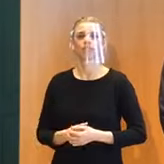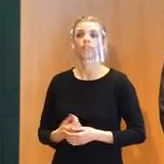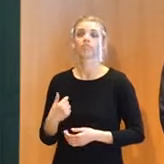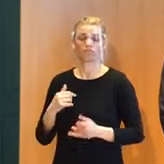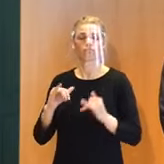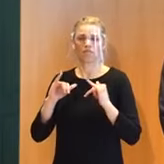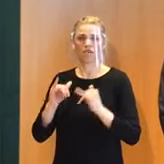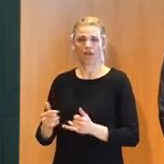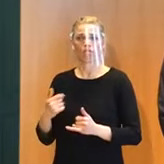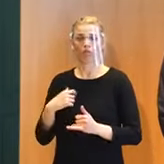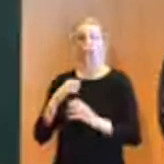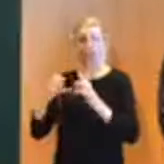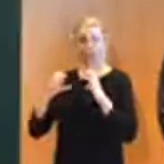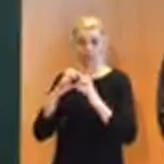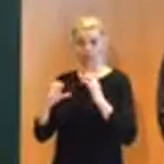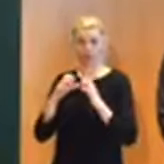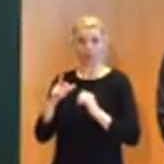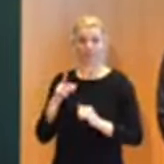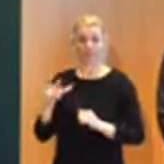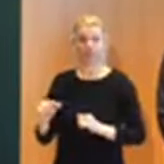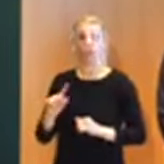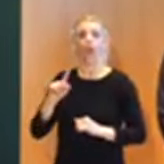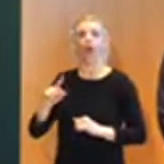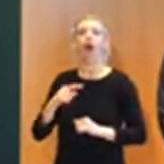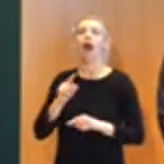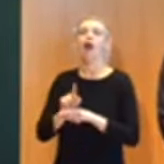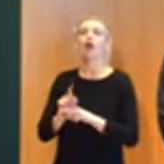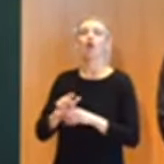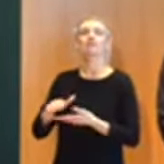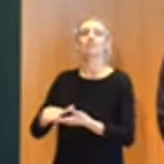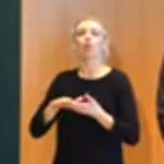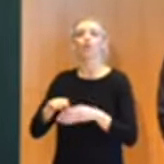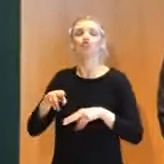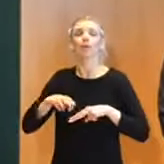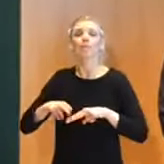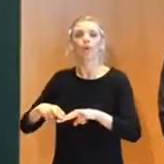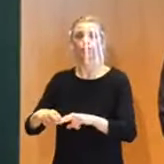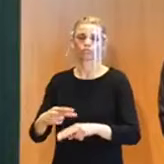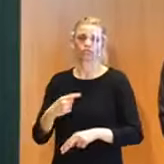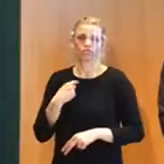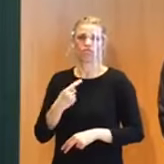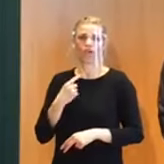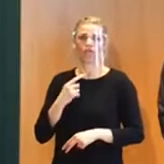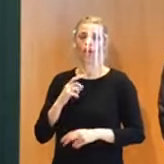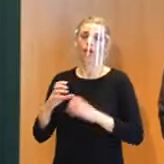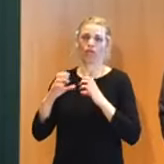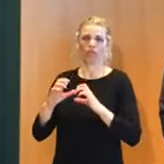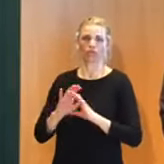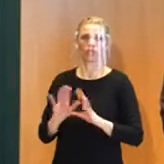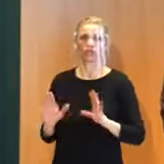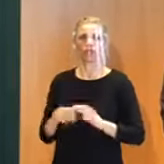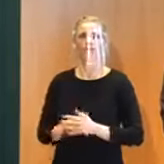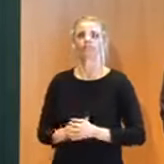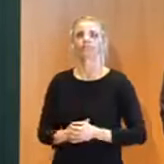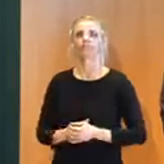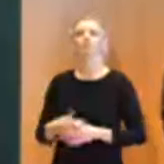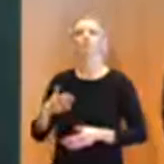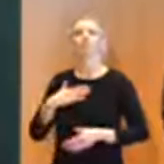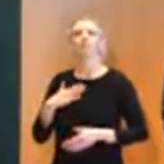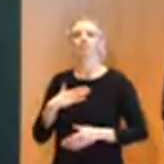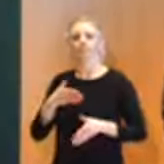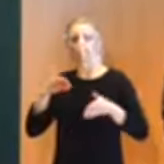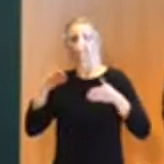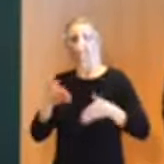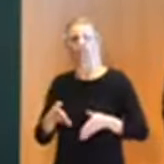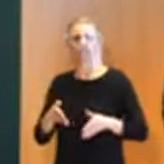Komunikujeme spoločne, ale nenazval by som to nejakým spoločným postupom. S kým sa naozaj koordinujeme, to je náš poslanecký klub,